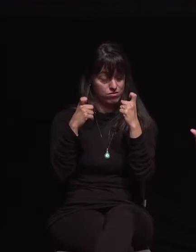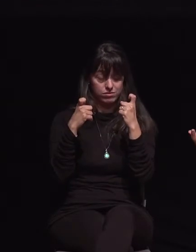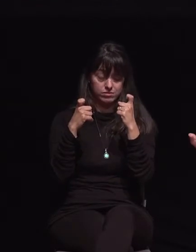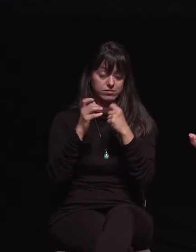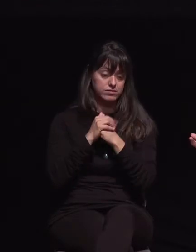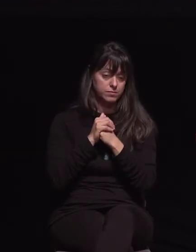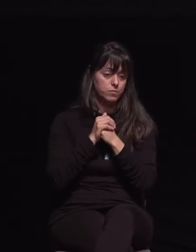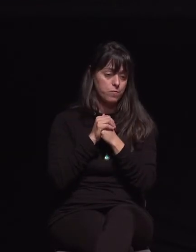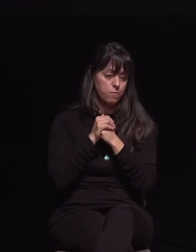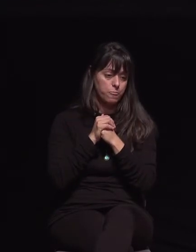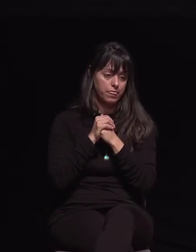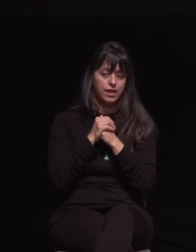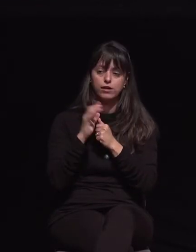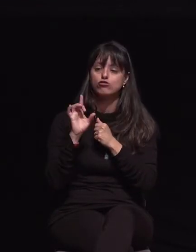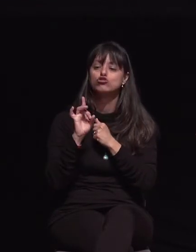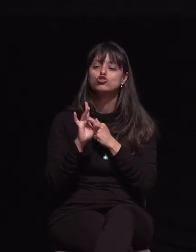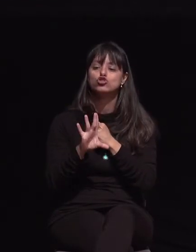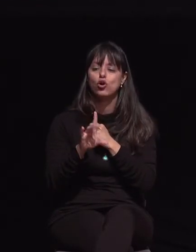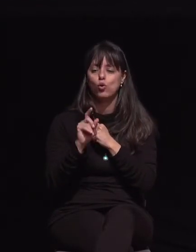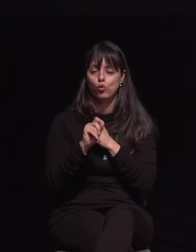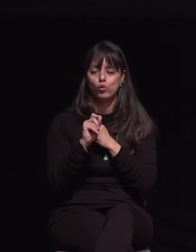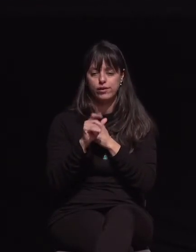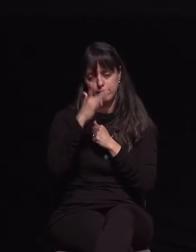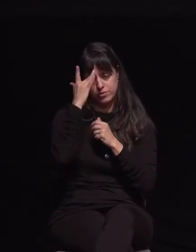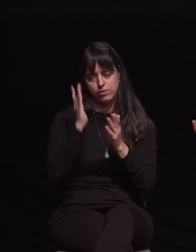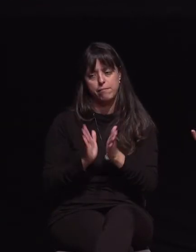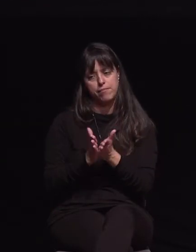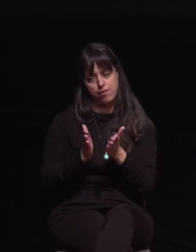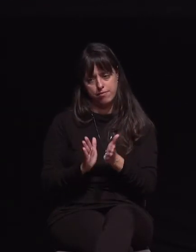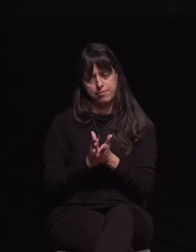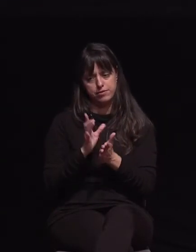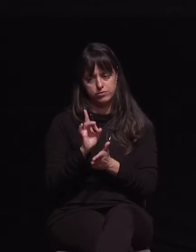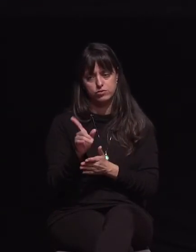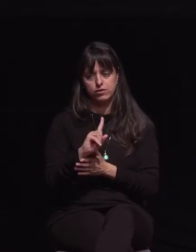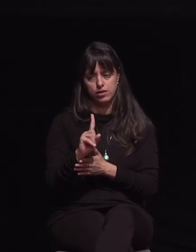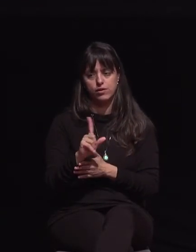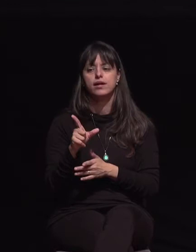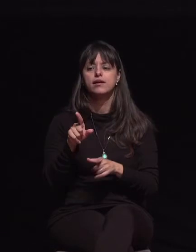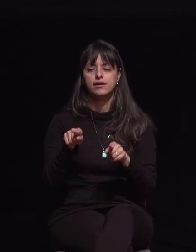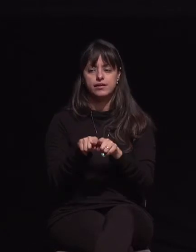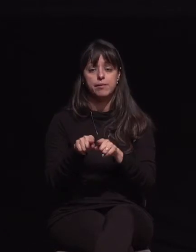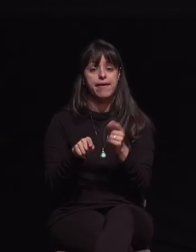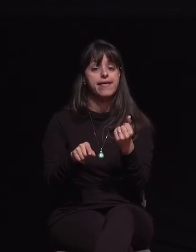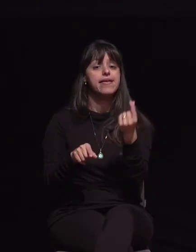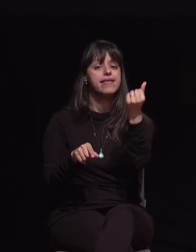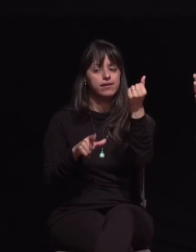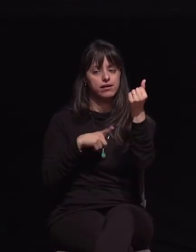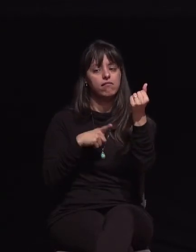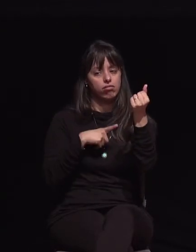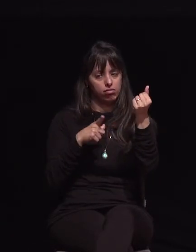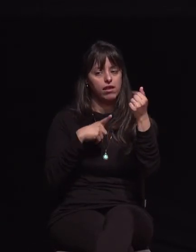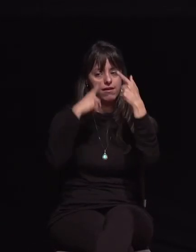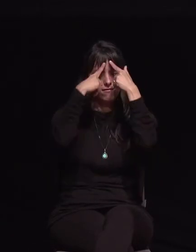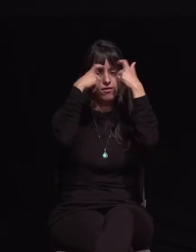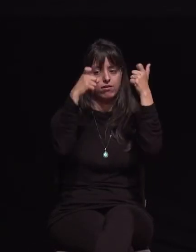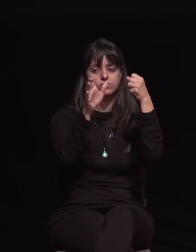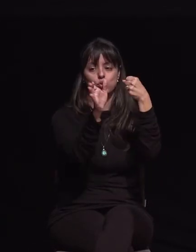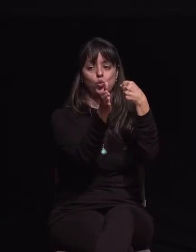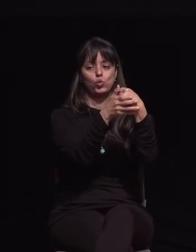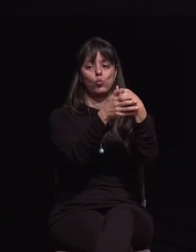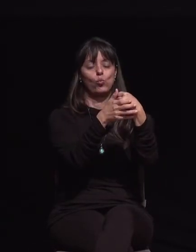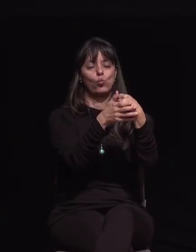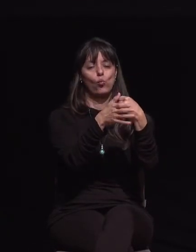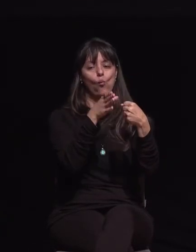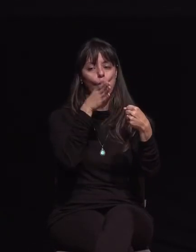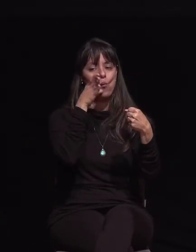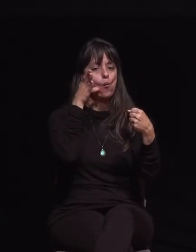E que não é só das classes populares, né? Que as classes ricas a gente nem vê onde é que acontece essa violência, porque está lá